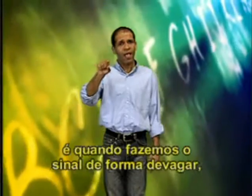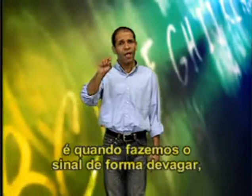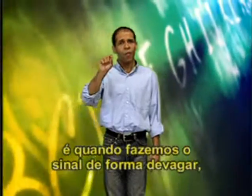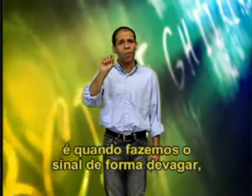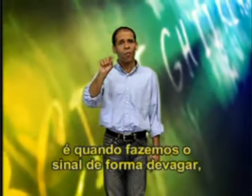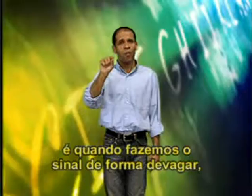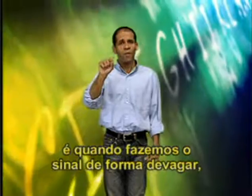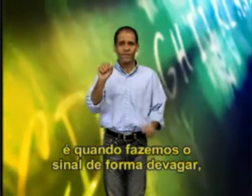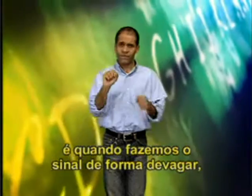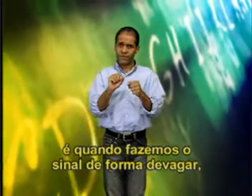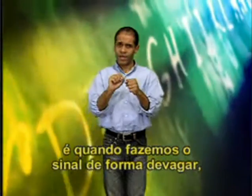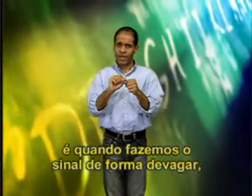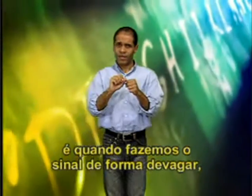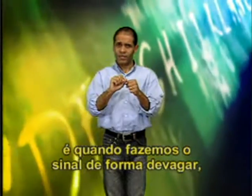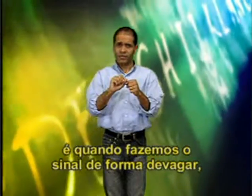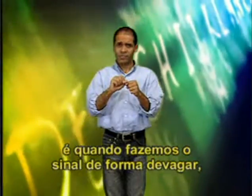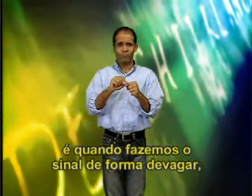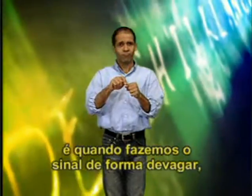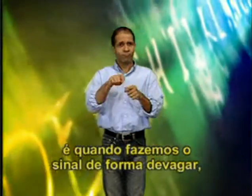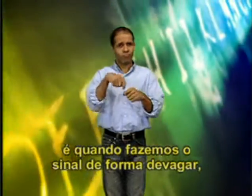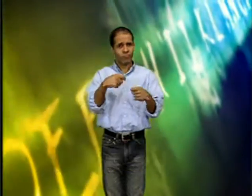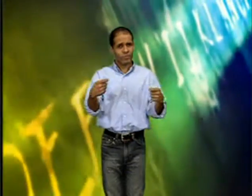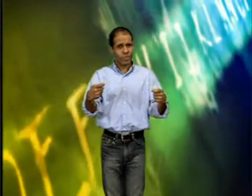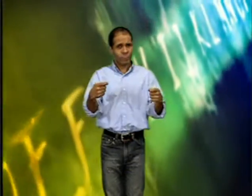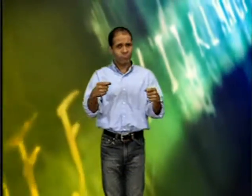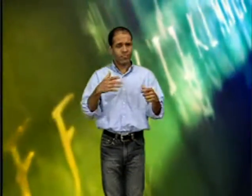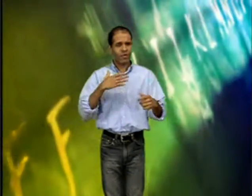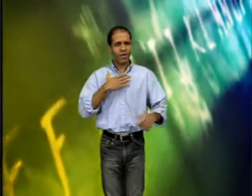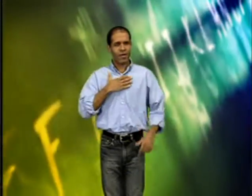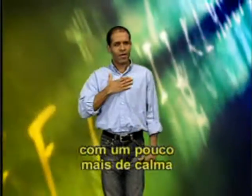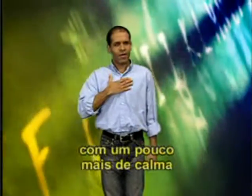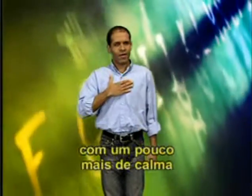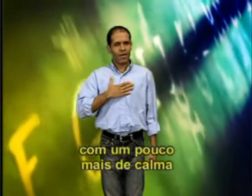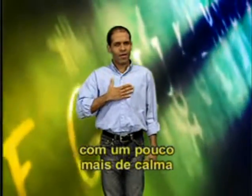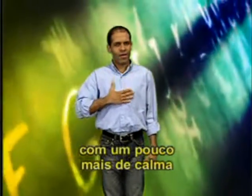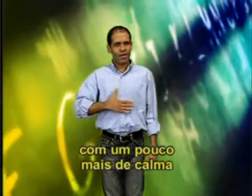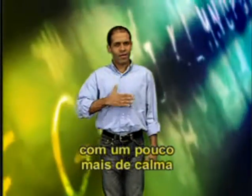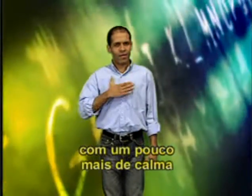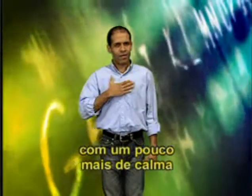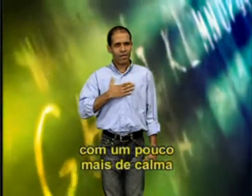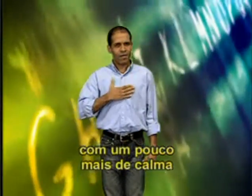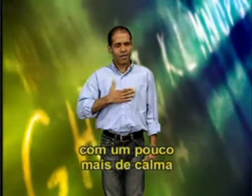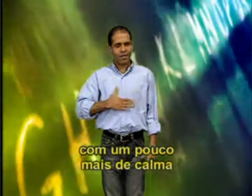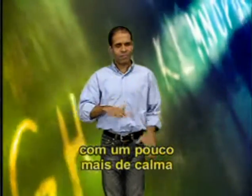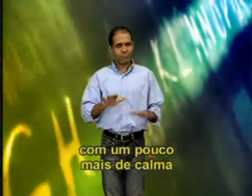É quando fazemos o sinal de forma devagar, com um pouco mais de calma.